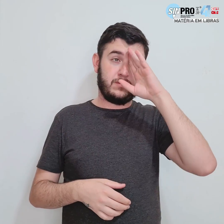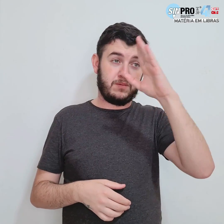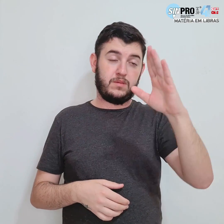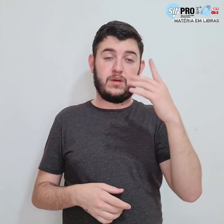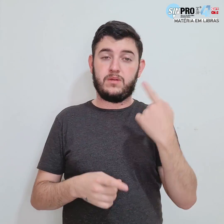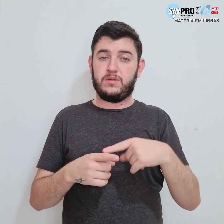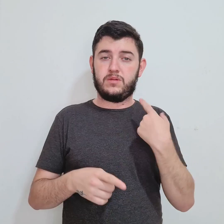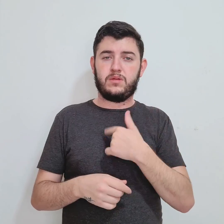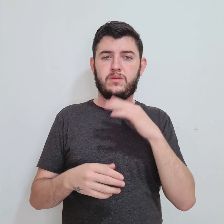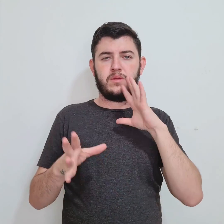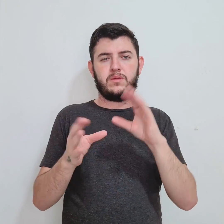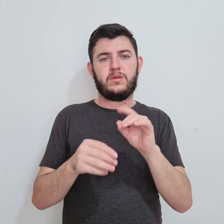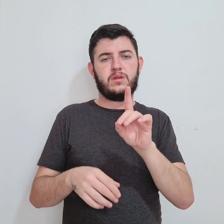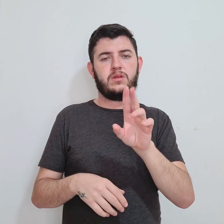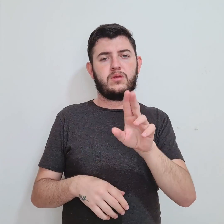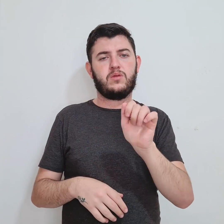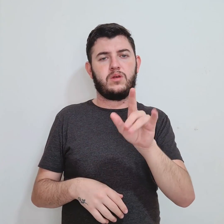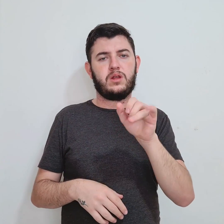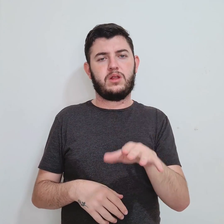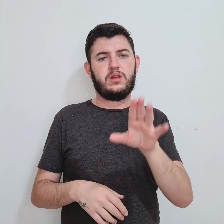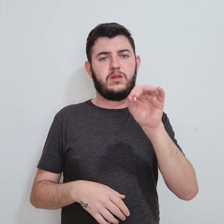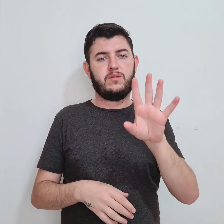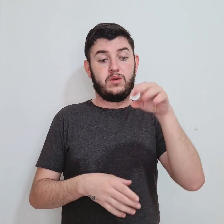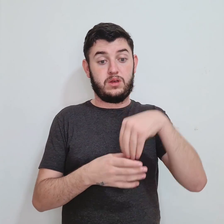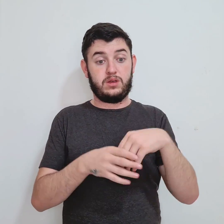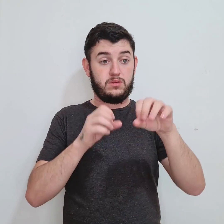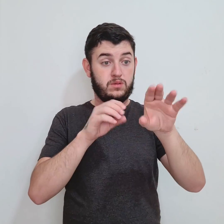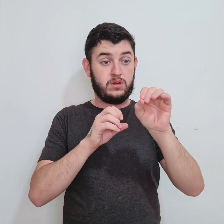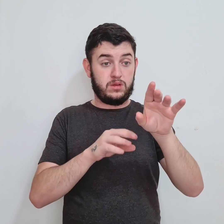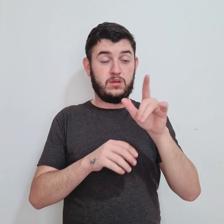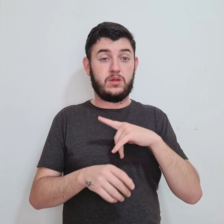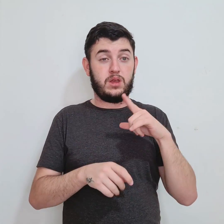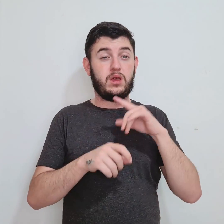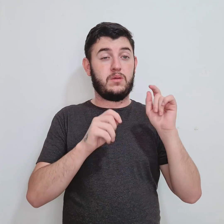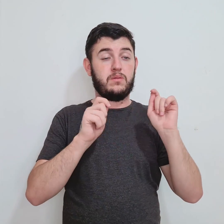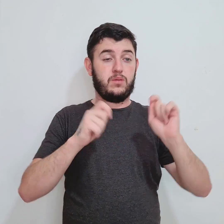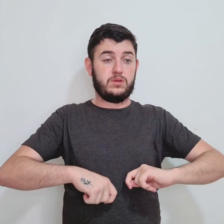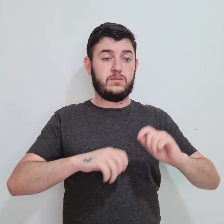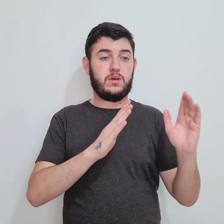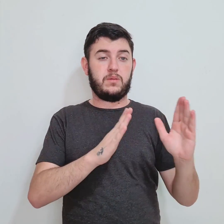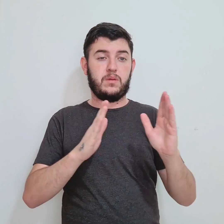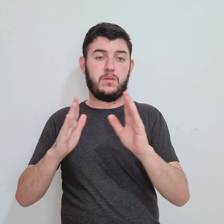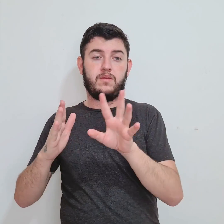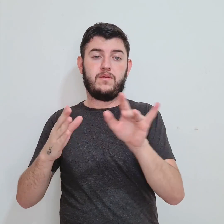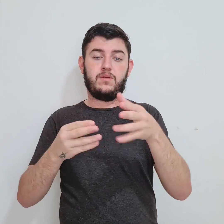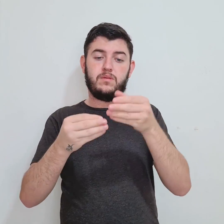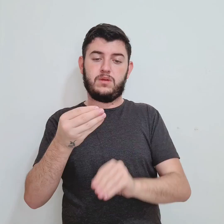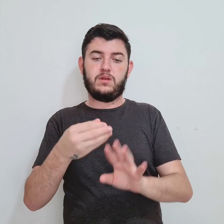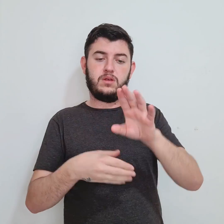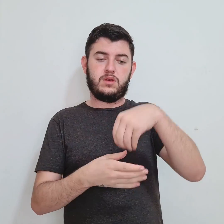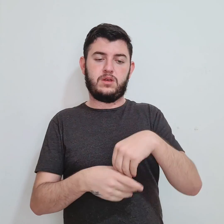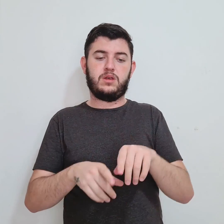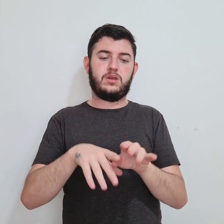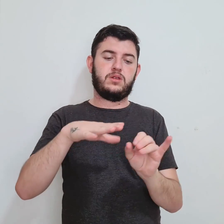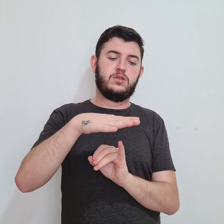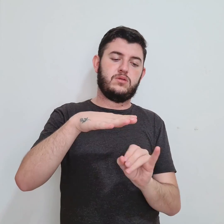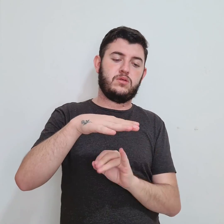porque no acirramento desse dualismo educacional há uma tendência cada vez mais de precarizar o espaço